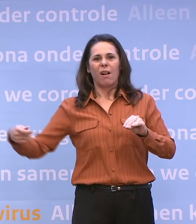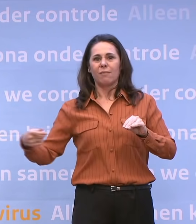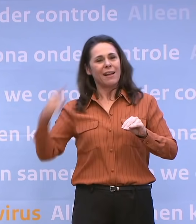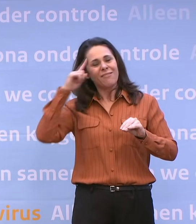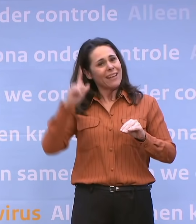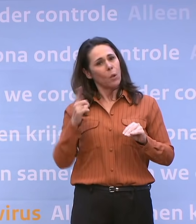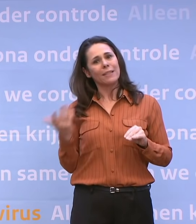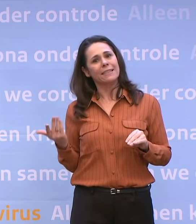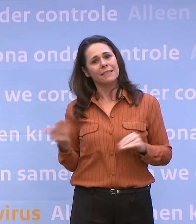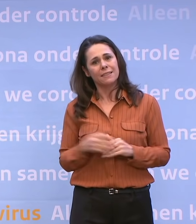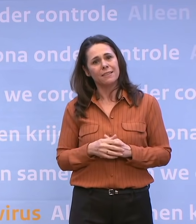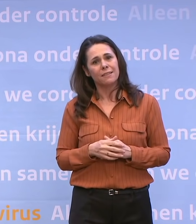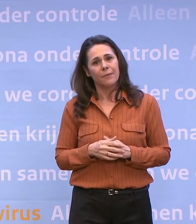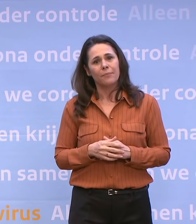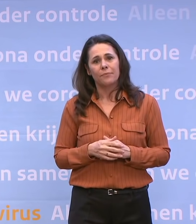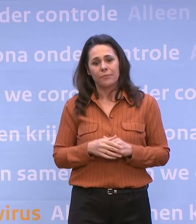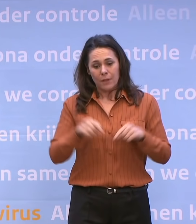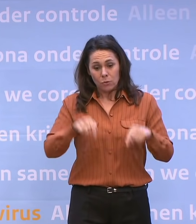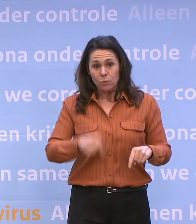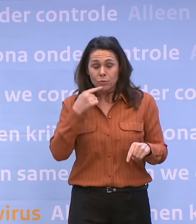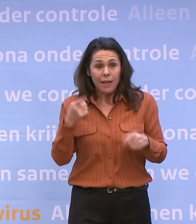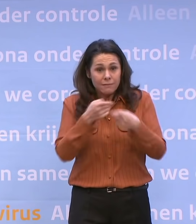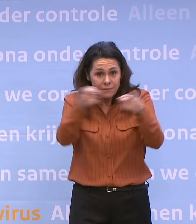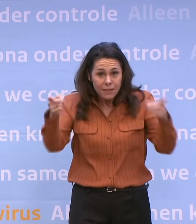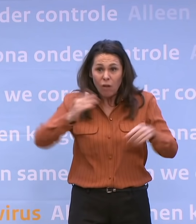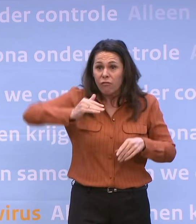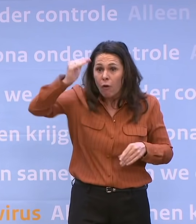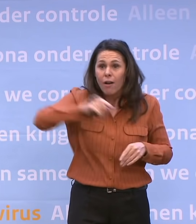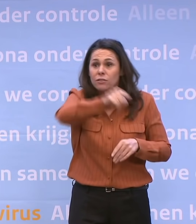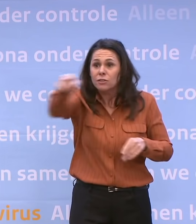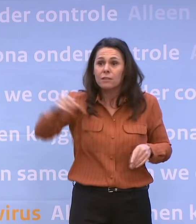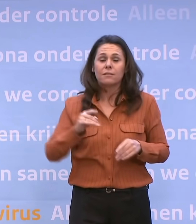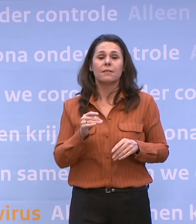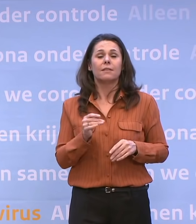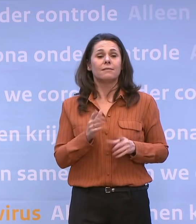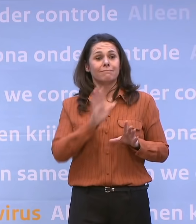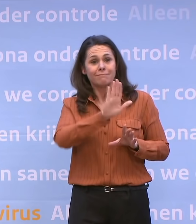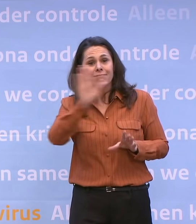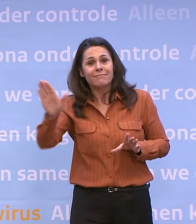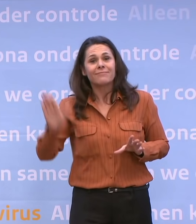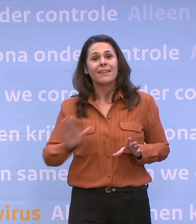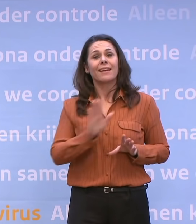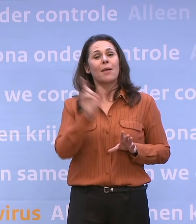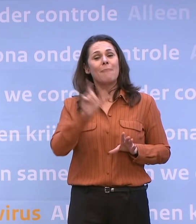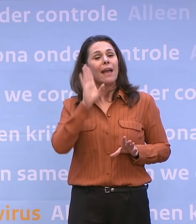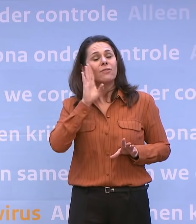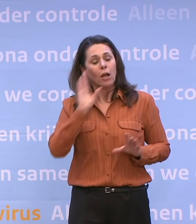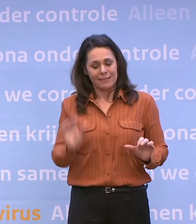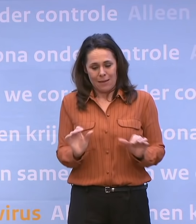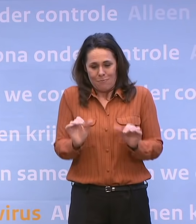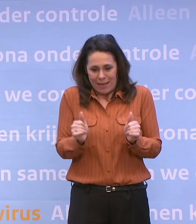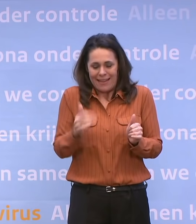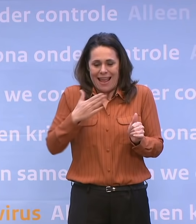wat ik nou tegen mensen wil zeggen is, we zijn allemaal volwassenen. Iedereen moet zijn eigen plannen maken voor die meivakantie. Maar die meivakantie begint natuurlijk al voor velen in